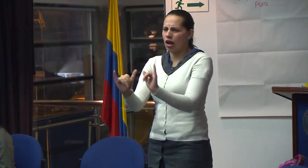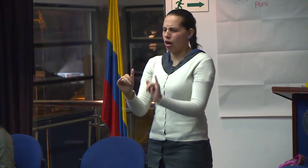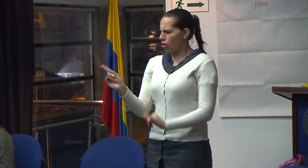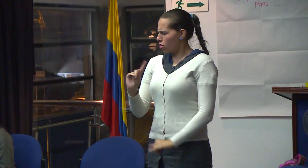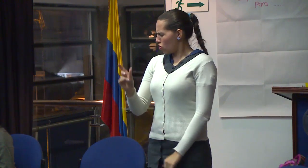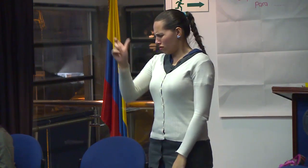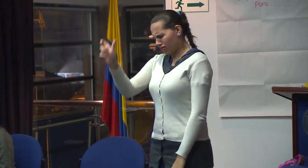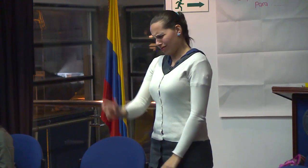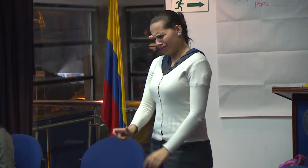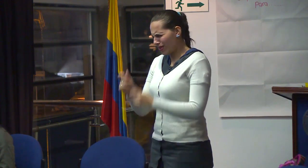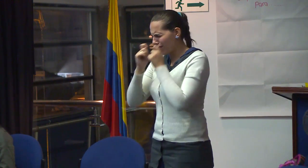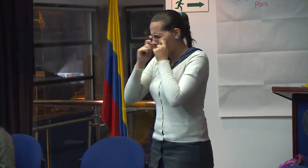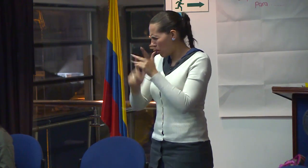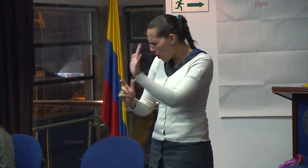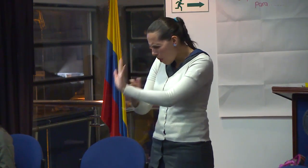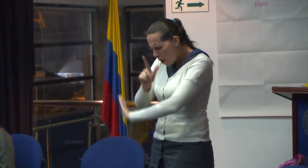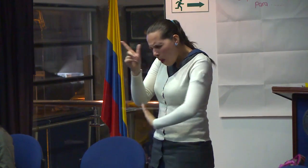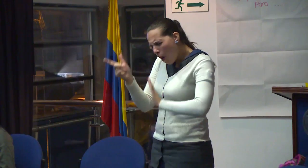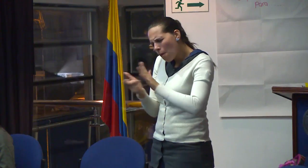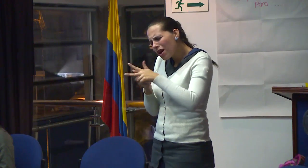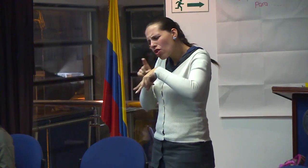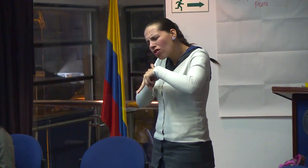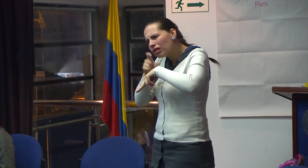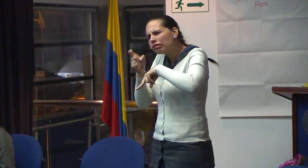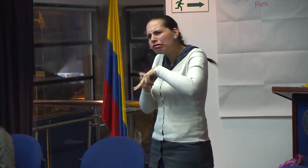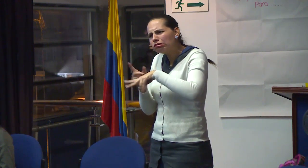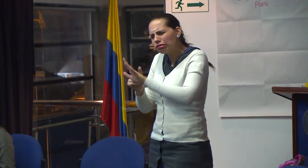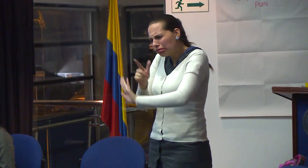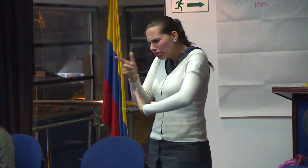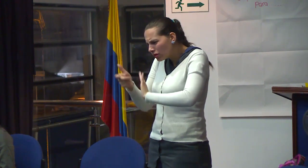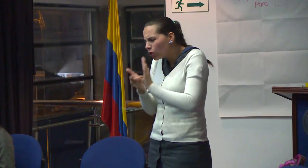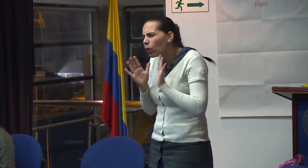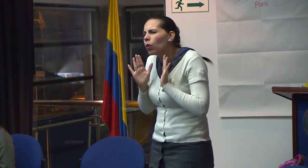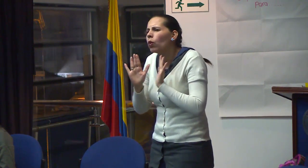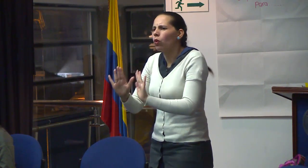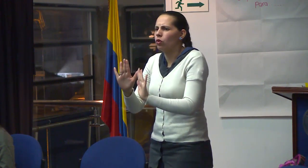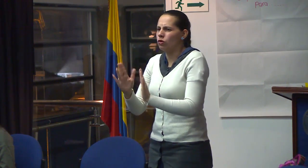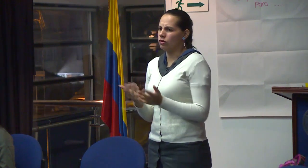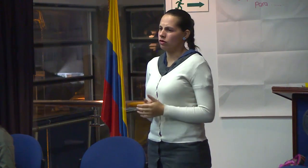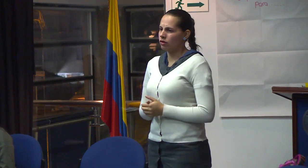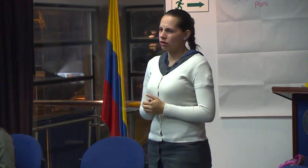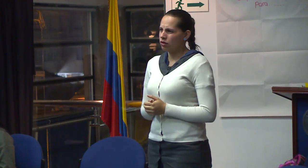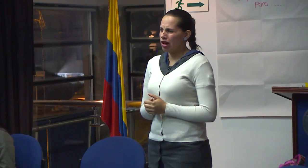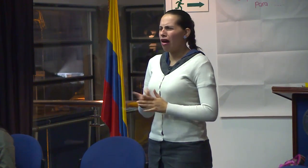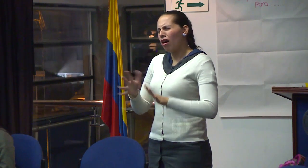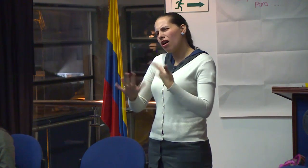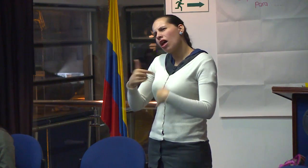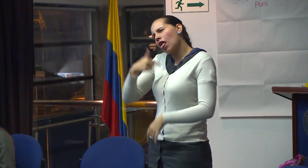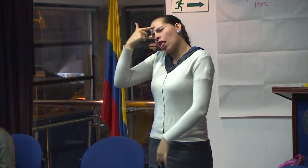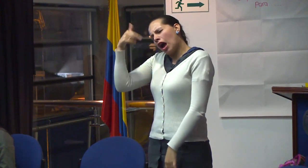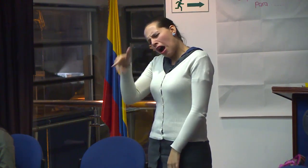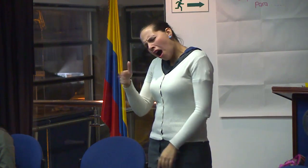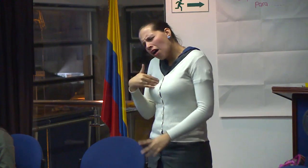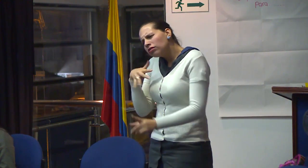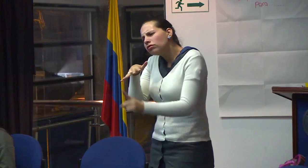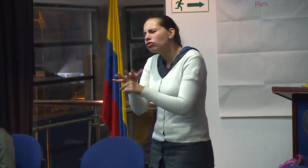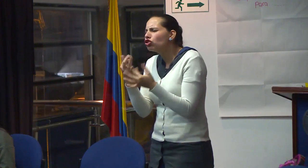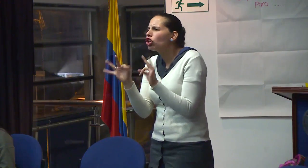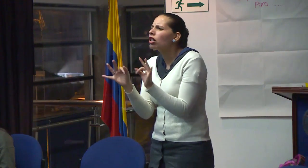humano completo, complejo, ¿sí? Y muchas veces lo tratamos de transformar desde un